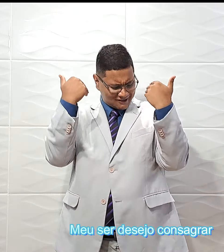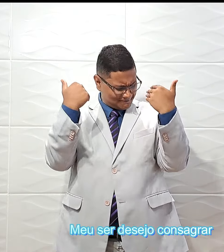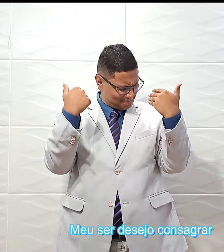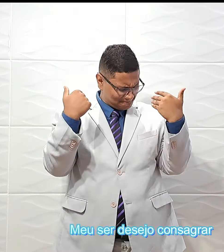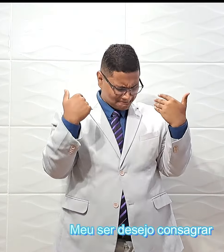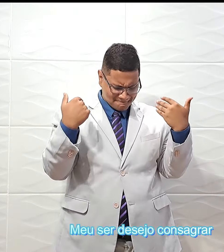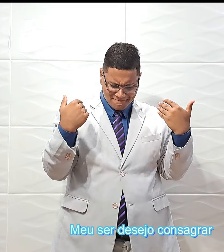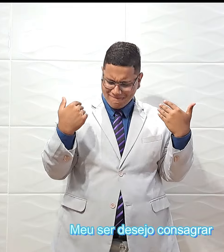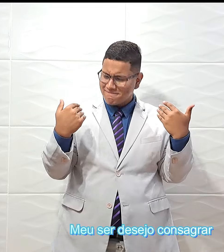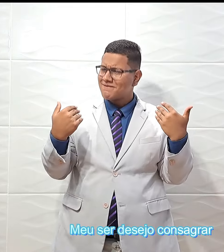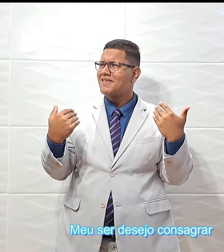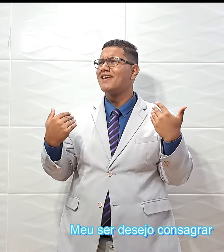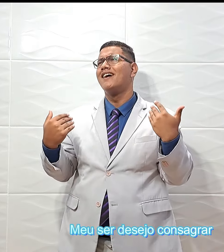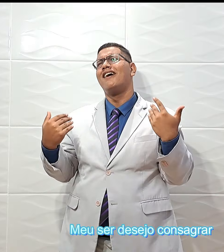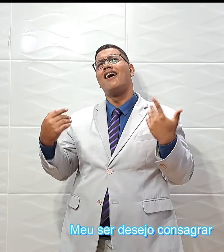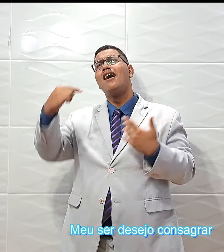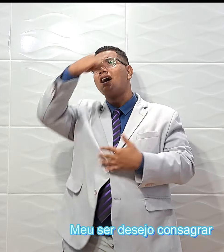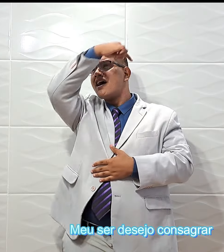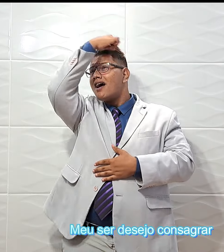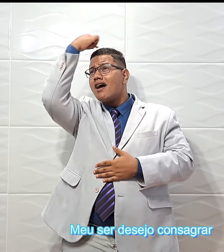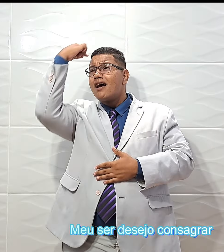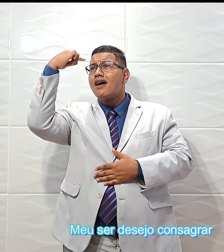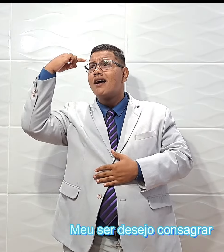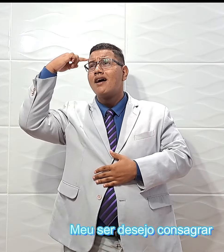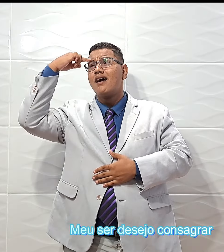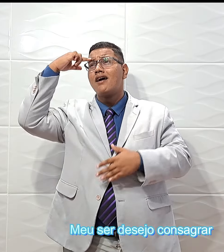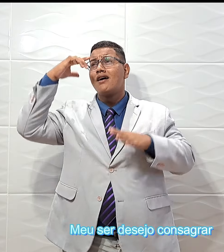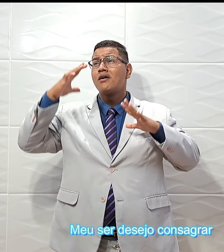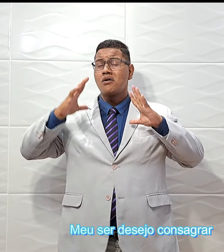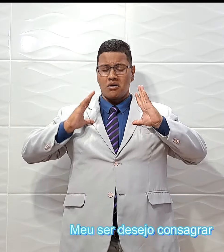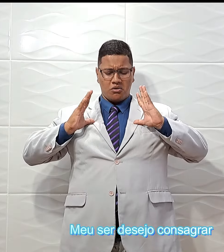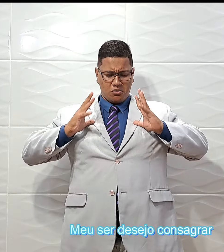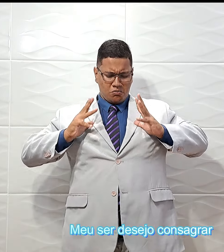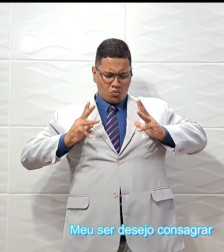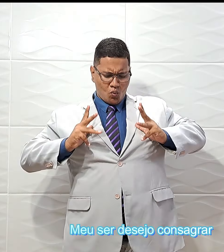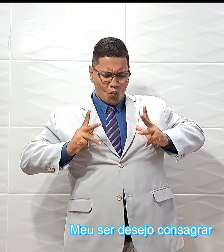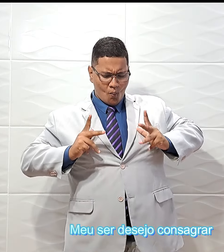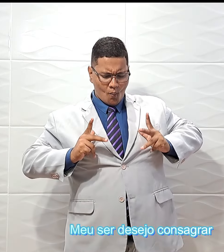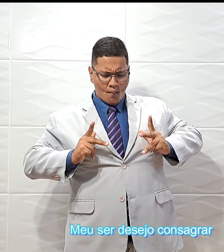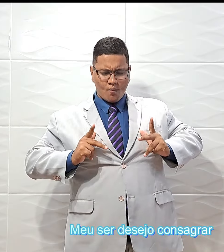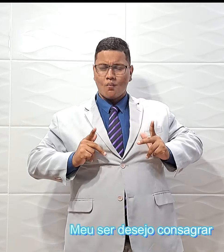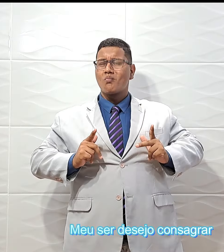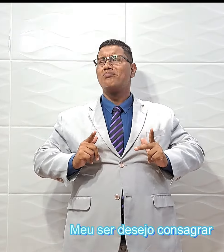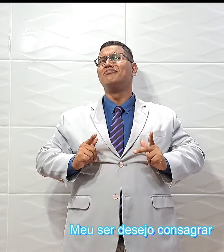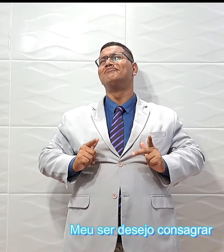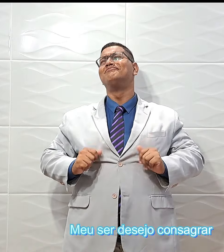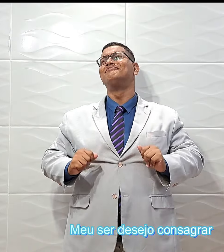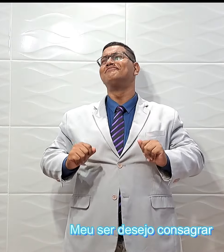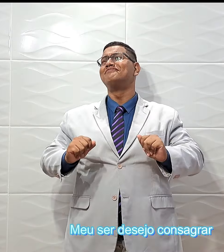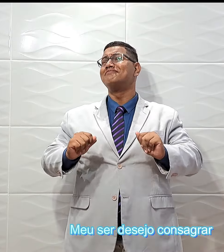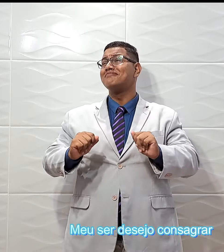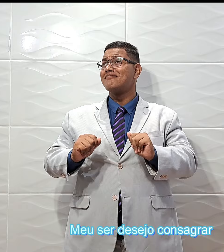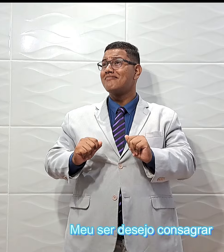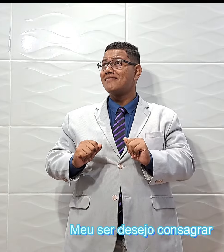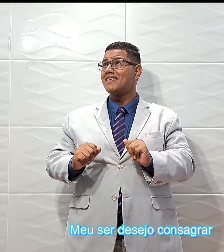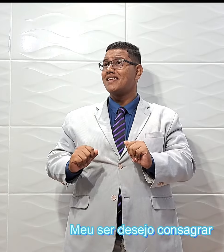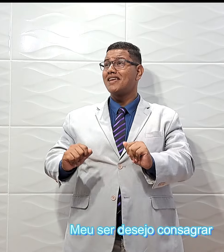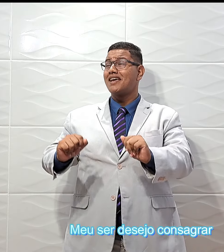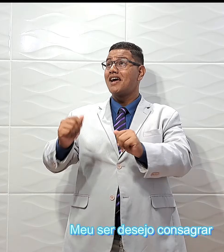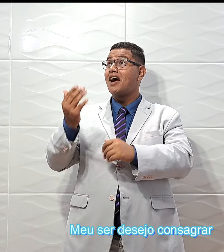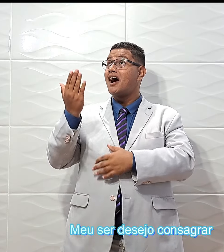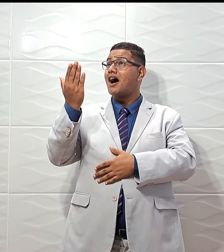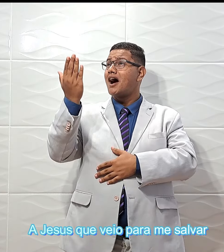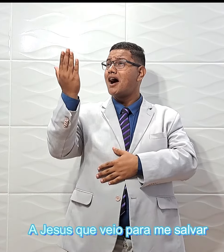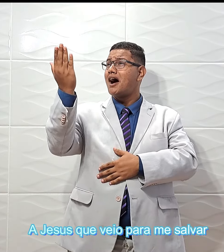Meu ser, desejo consagrar